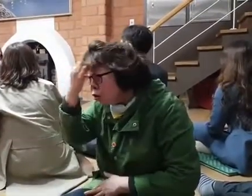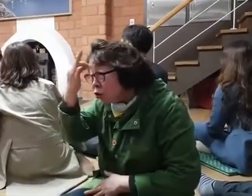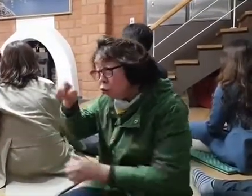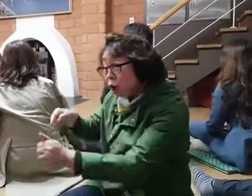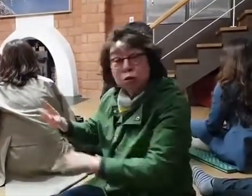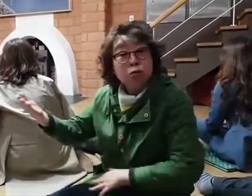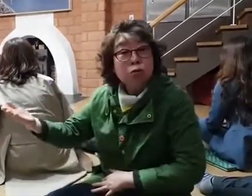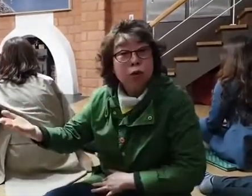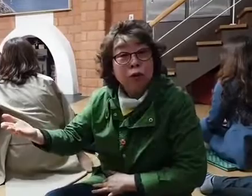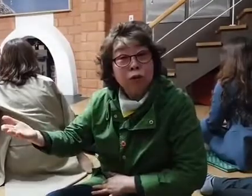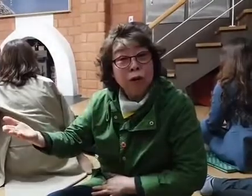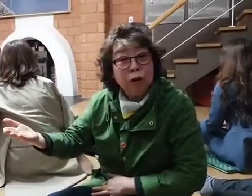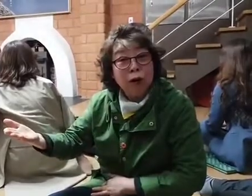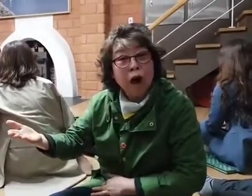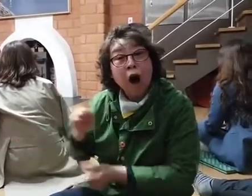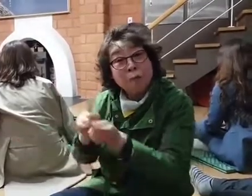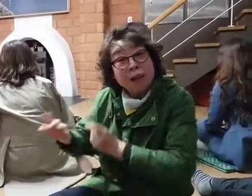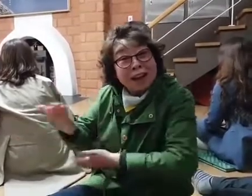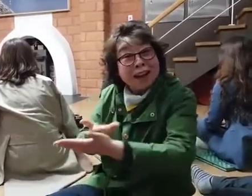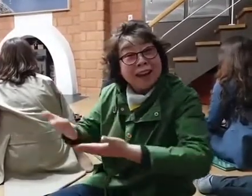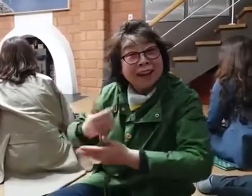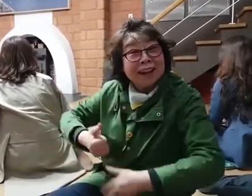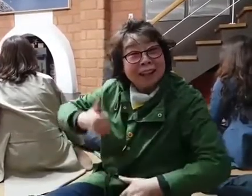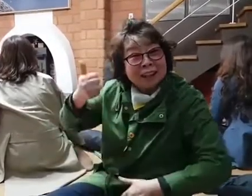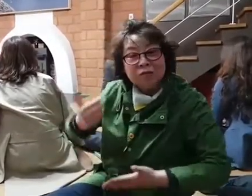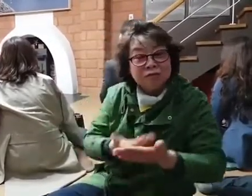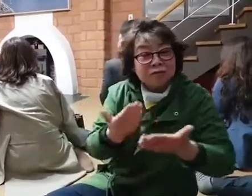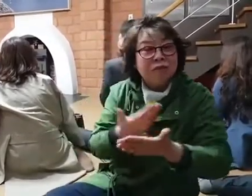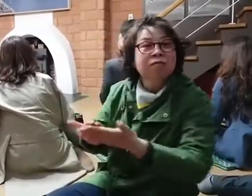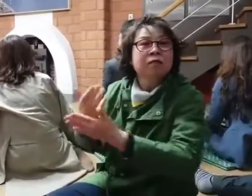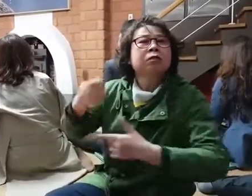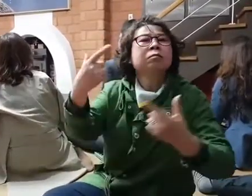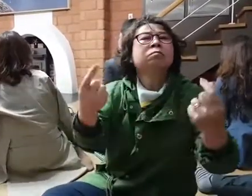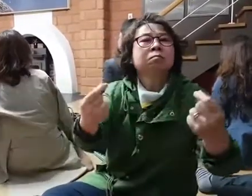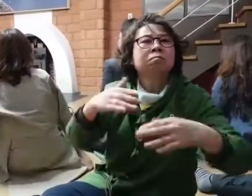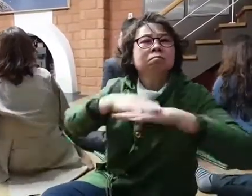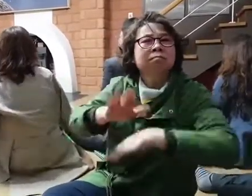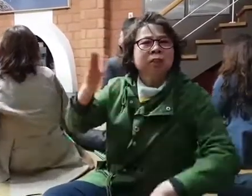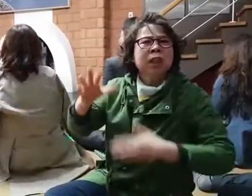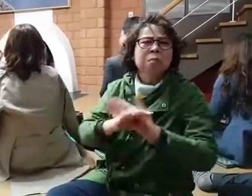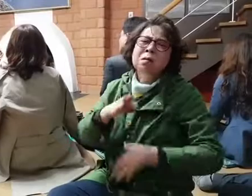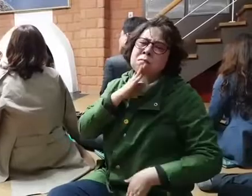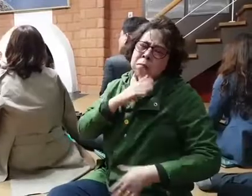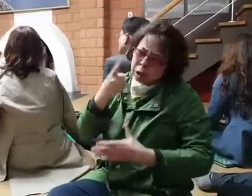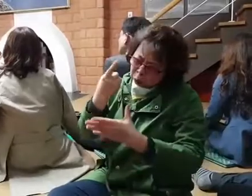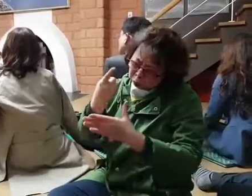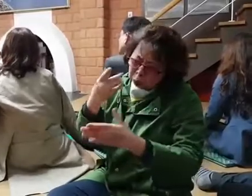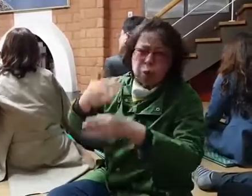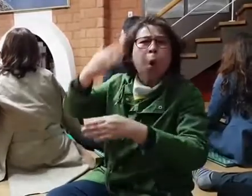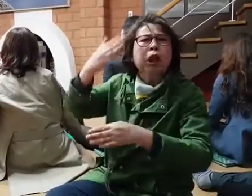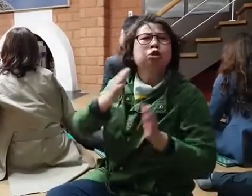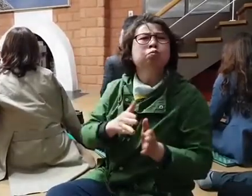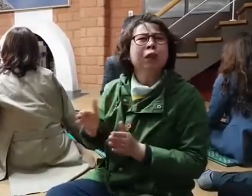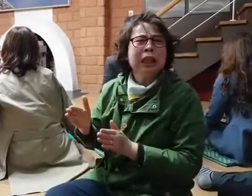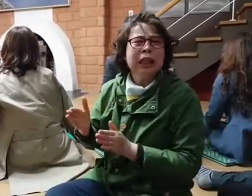좀 들어가고 뭐 이렇게 같이 뭔가 상생할 거는 하고 이렇게 간다면 이 자체가 지금 통일 준비입니다.